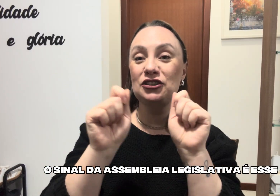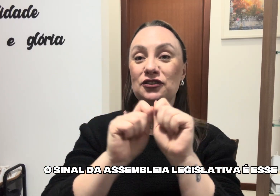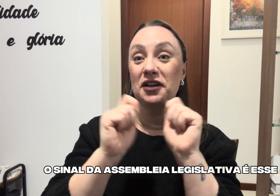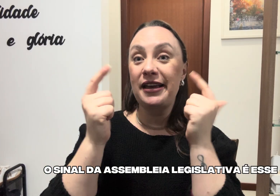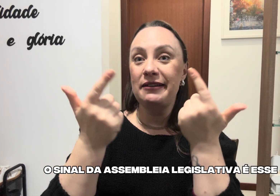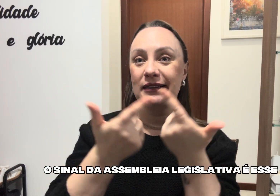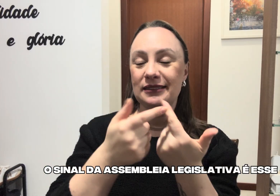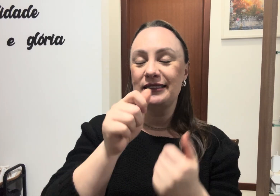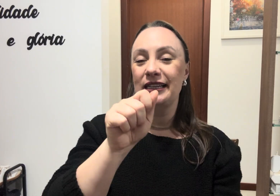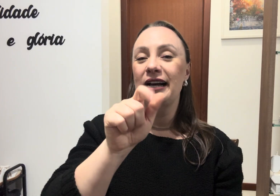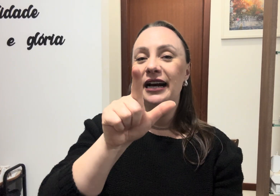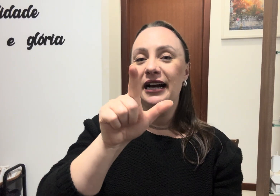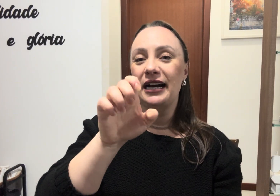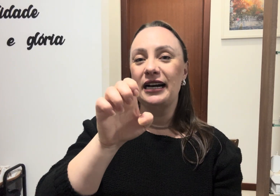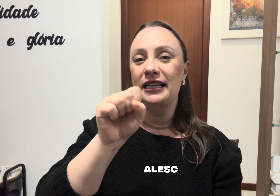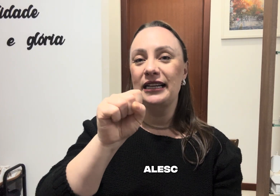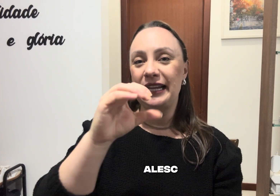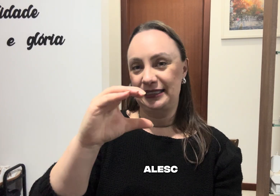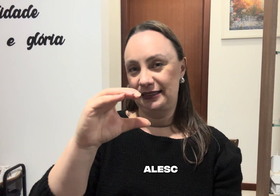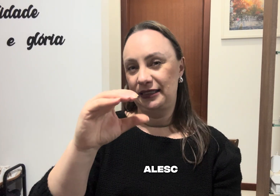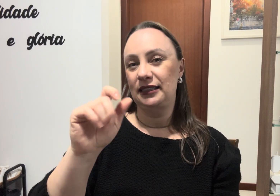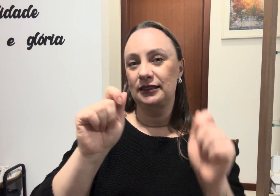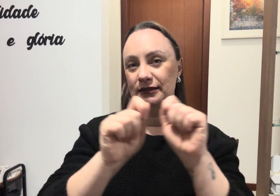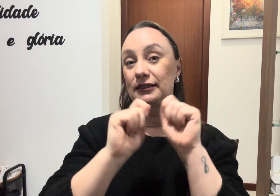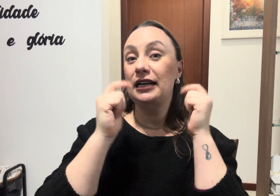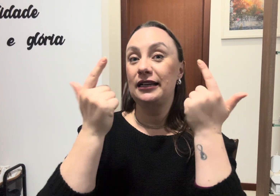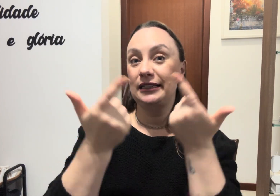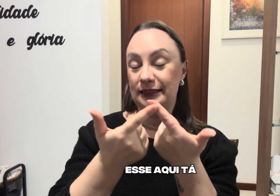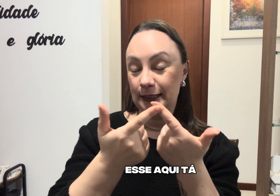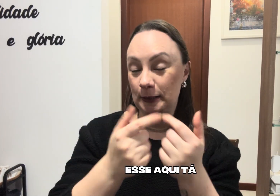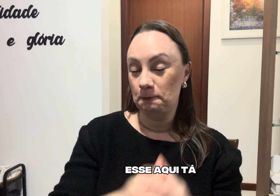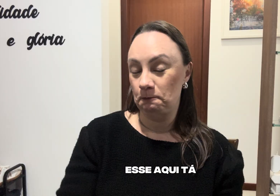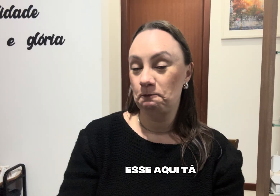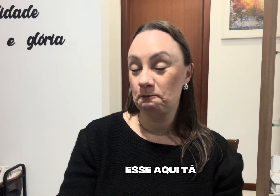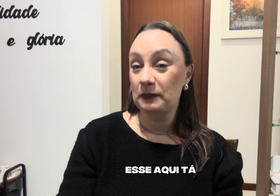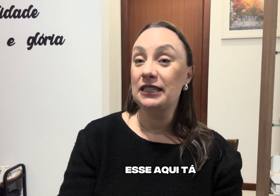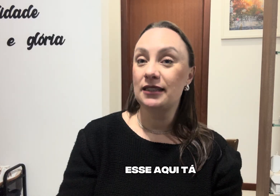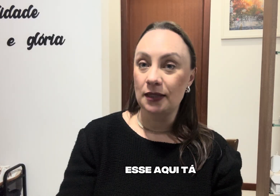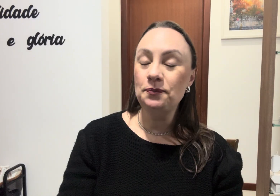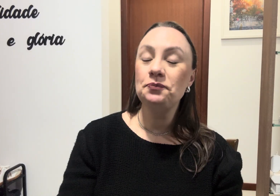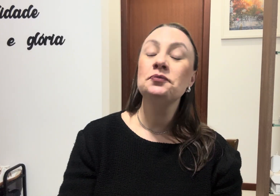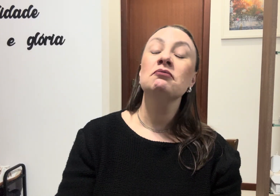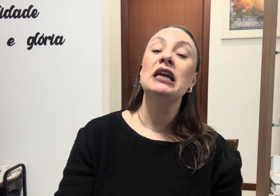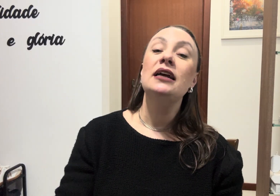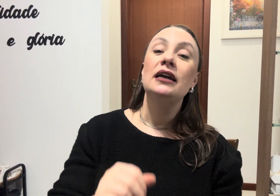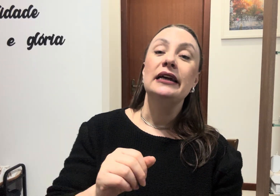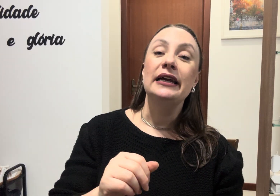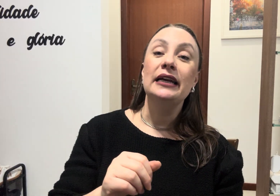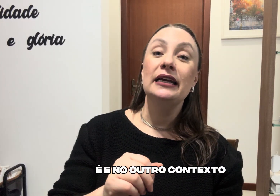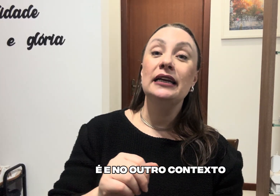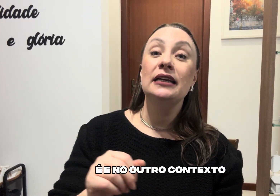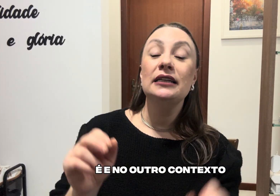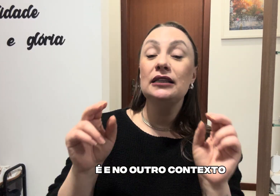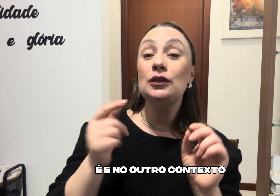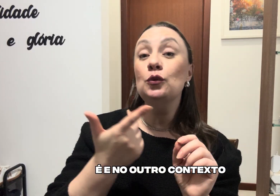Legislativa é esse, a LESC, esse aqui, tá? E no